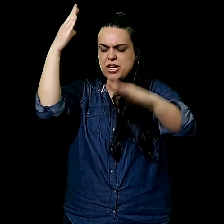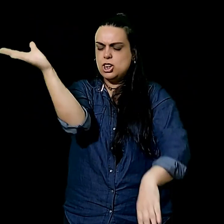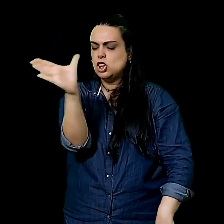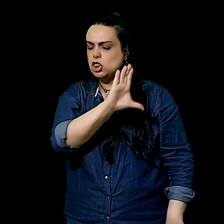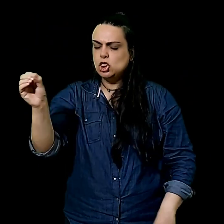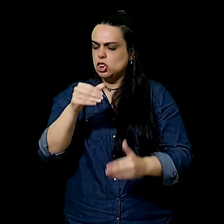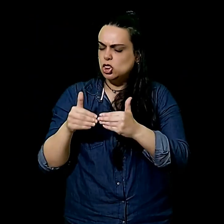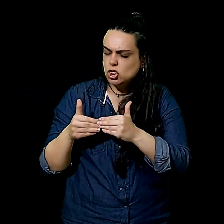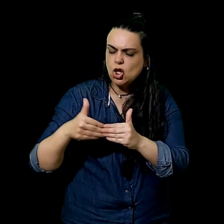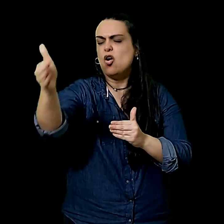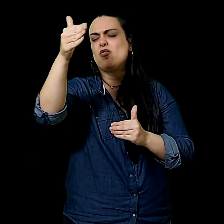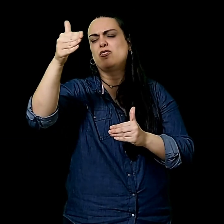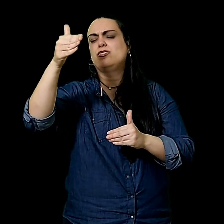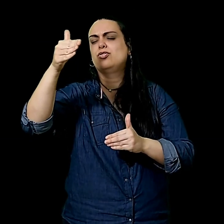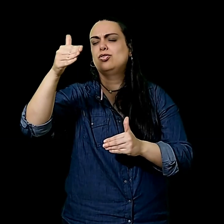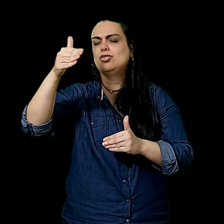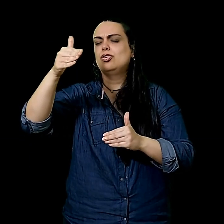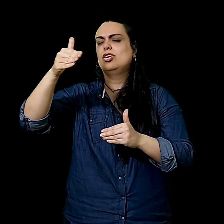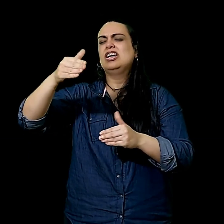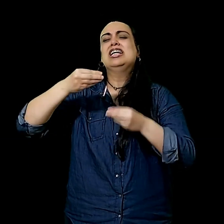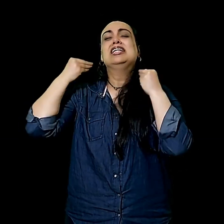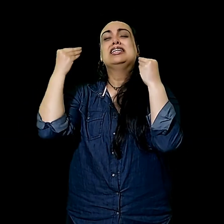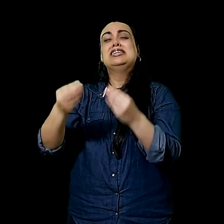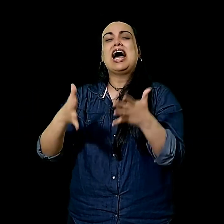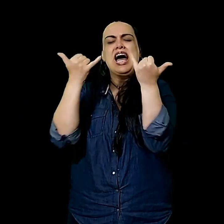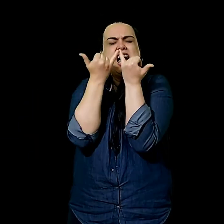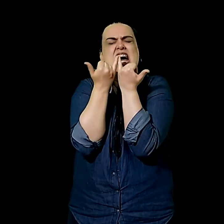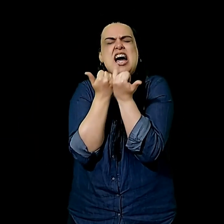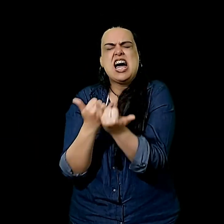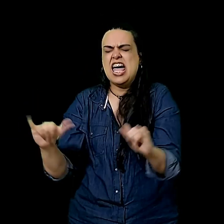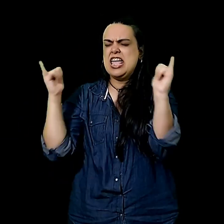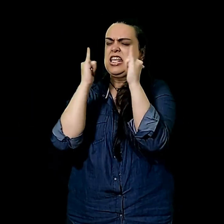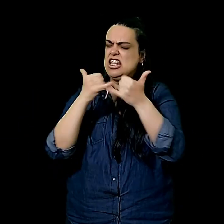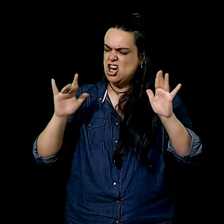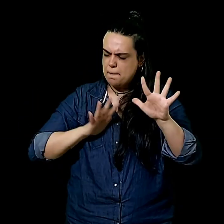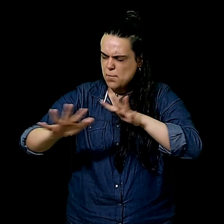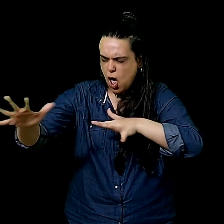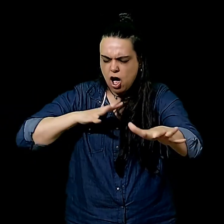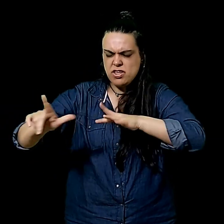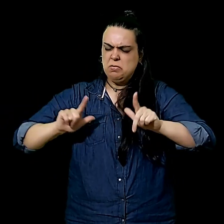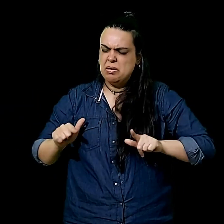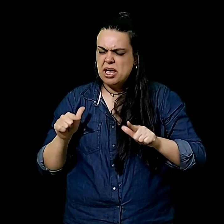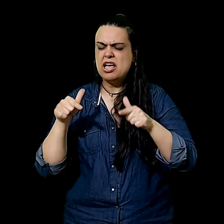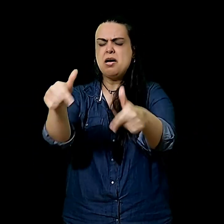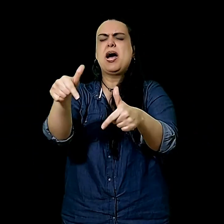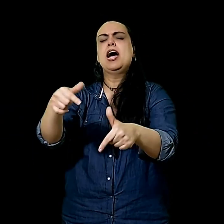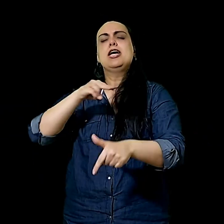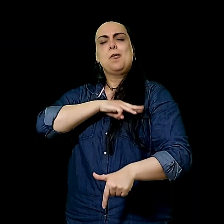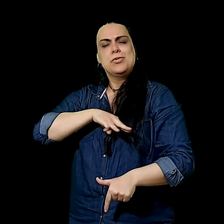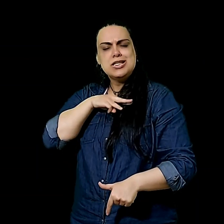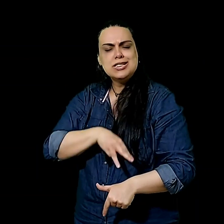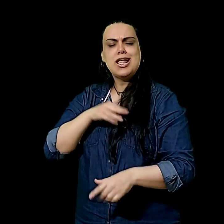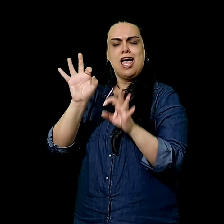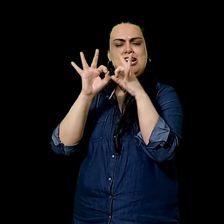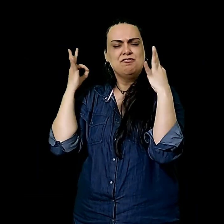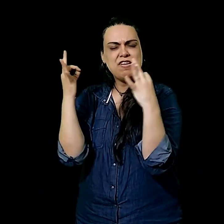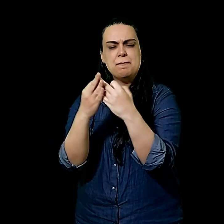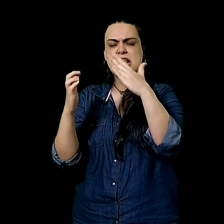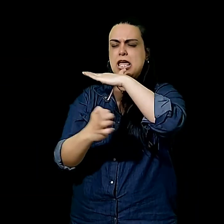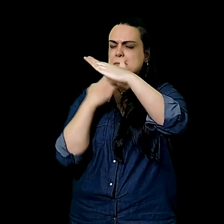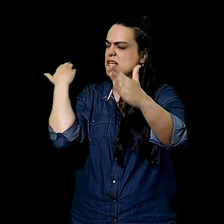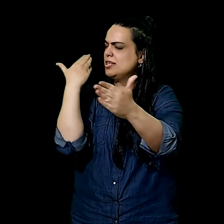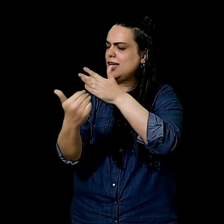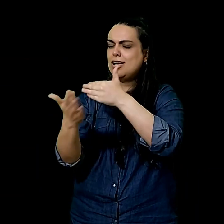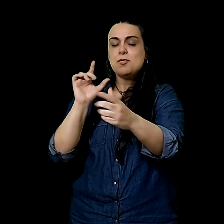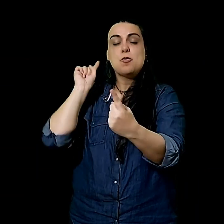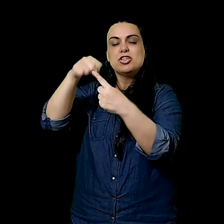Eu declaro uma ativação hoje, uma ativação no ministério, na família, na empresa, onde